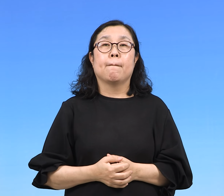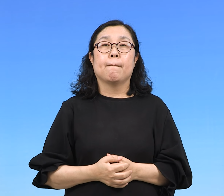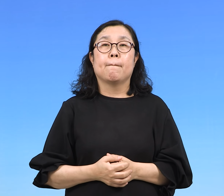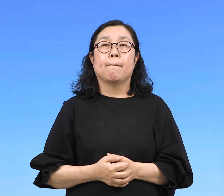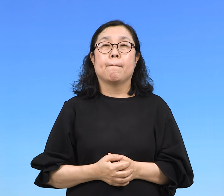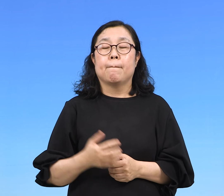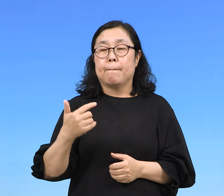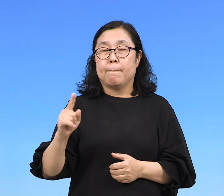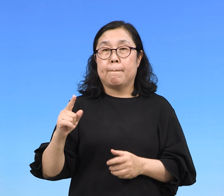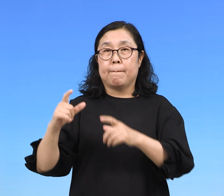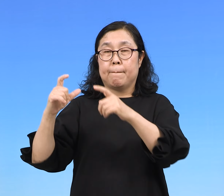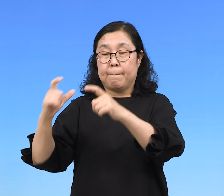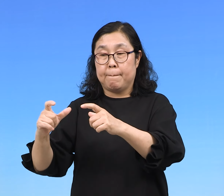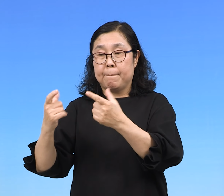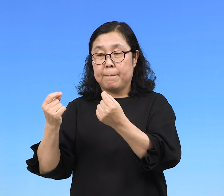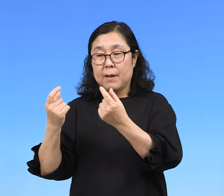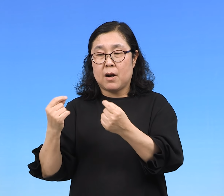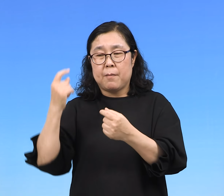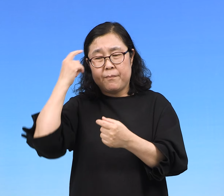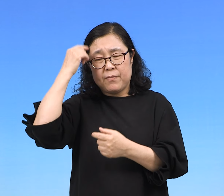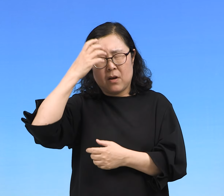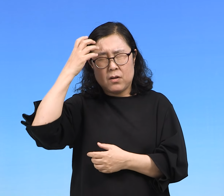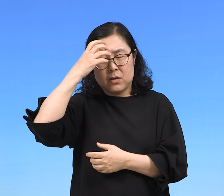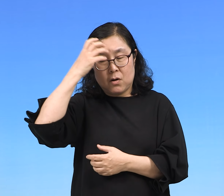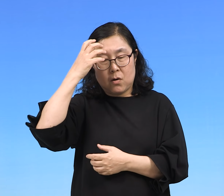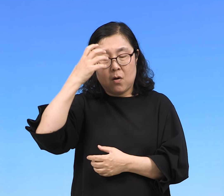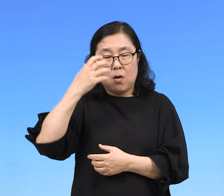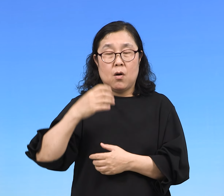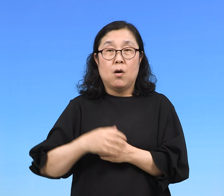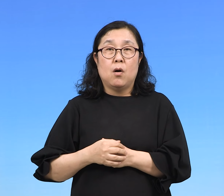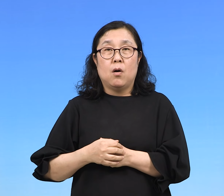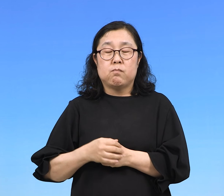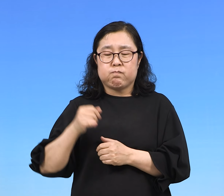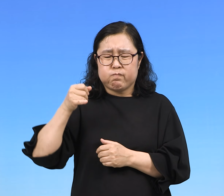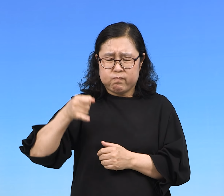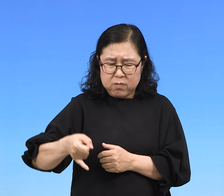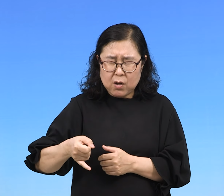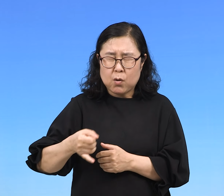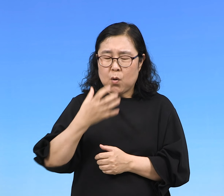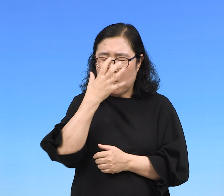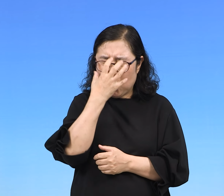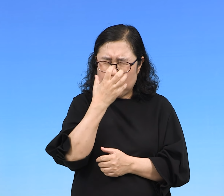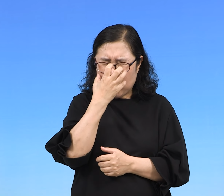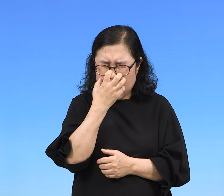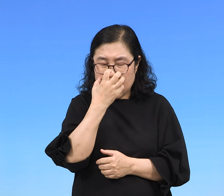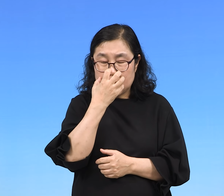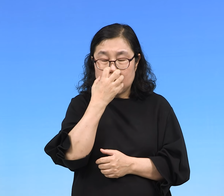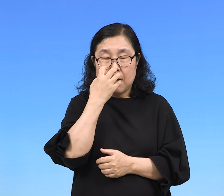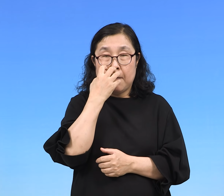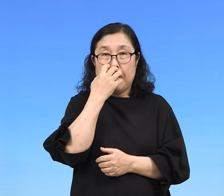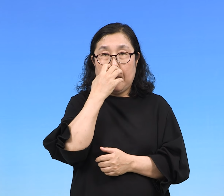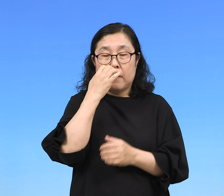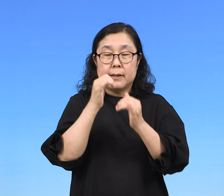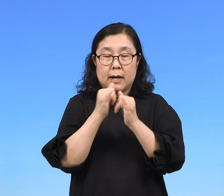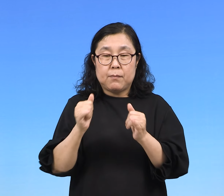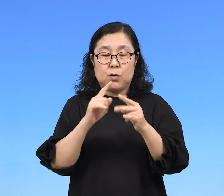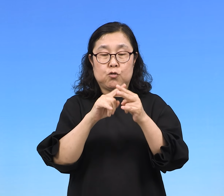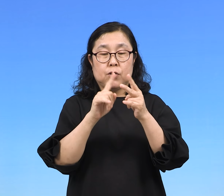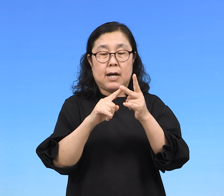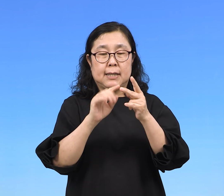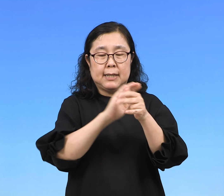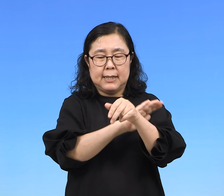그 나사렛처럼 영적으로 침체가 돼 있고 우울하고 패배감이 많고 하시는 분들은요, 오늘 두 가지를 꼭 붙잡으셔야